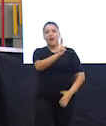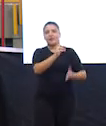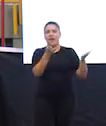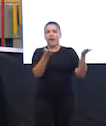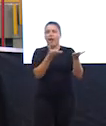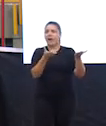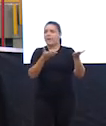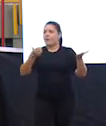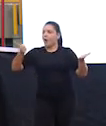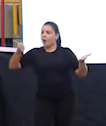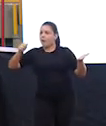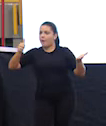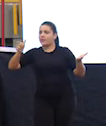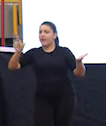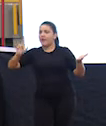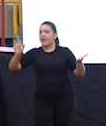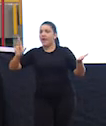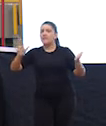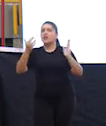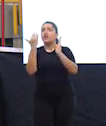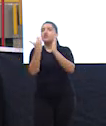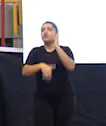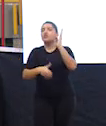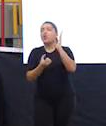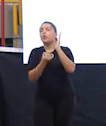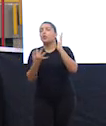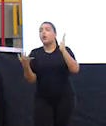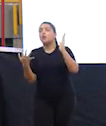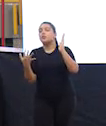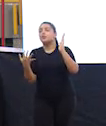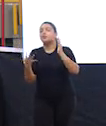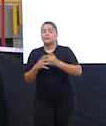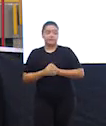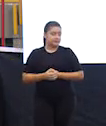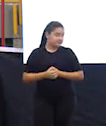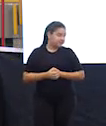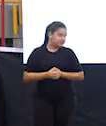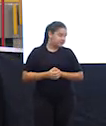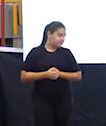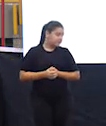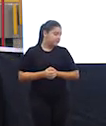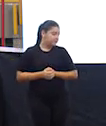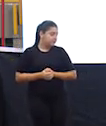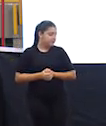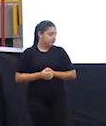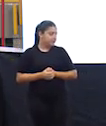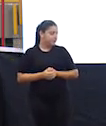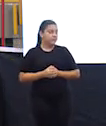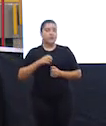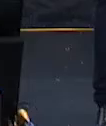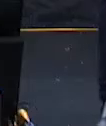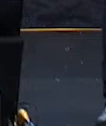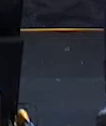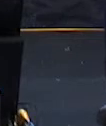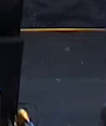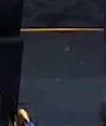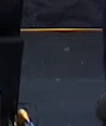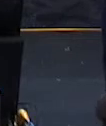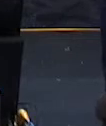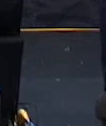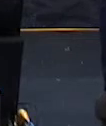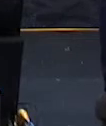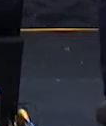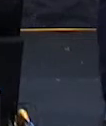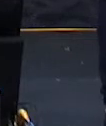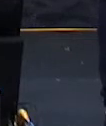agora custa 11, quanto foi o desconto? Quanto foi o desconto? 9. Agora, quando